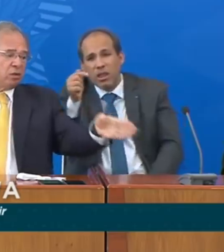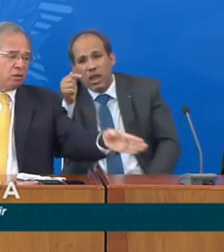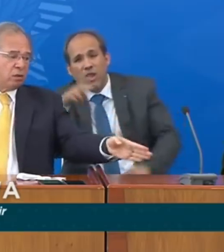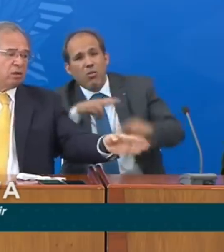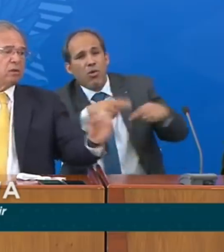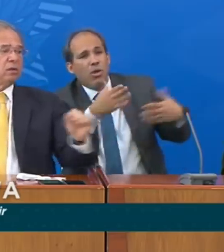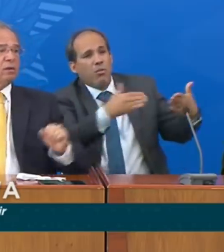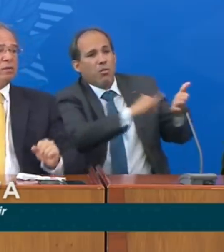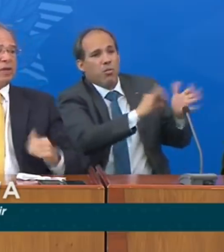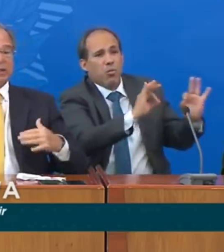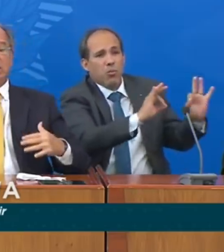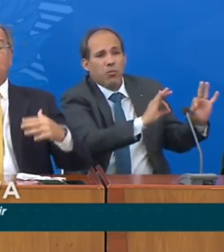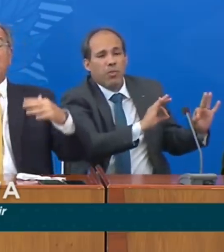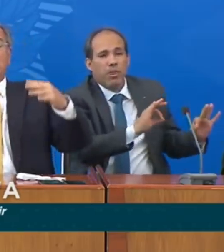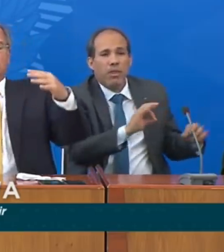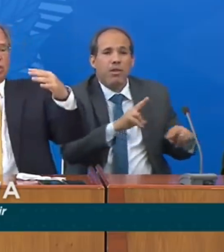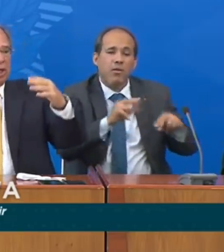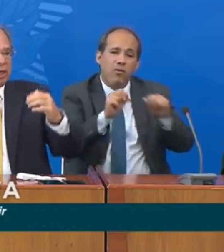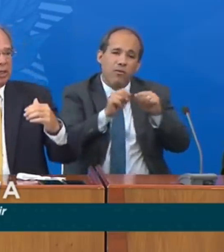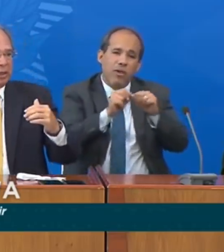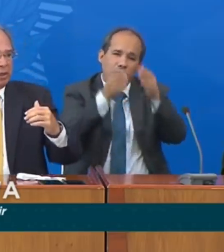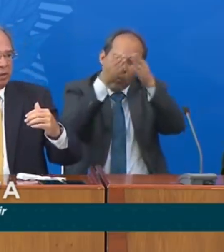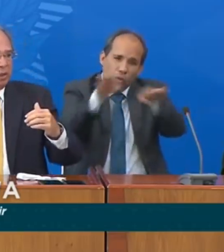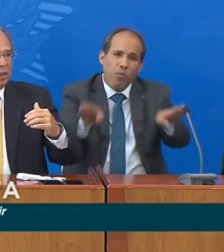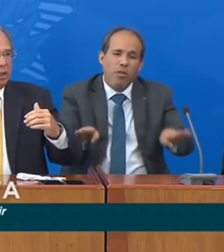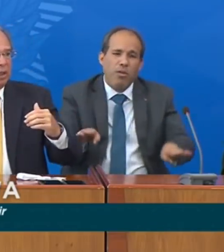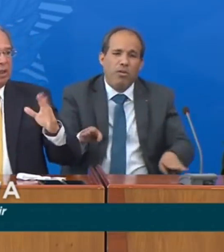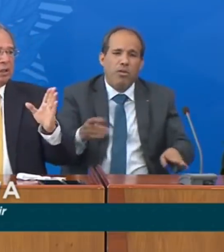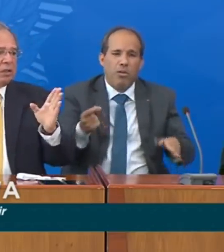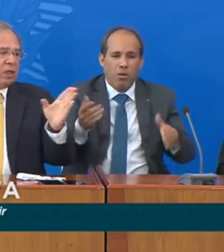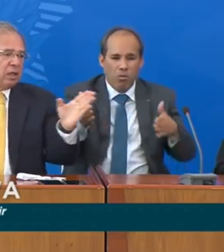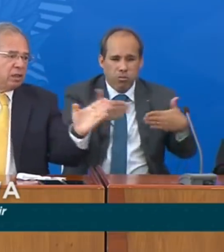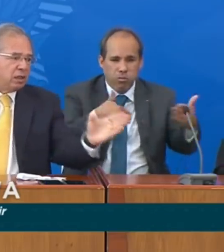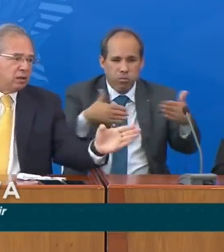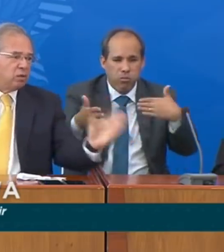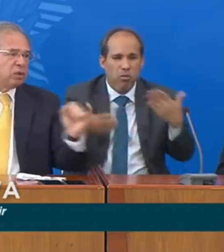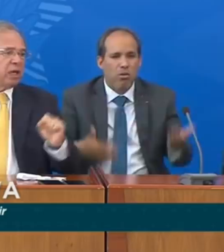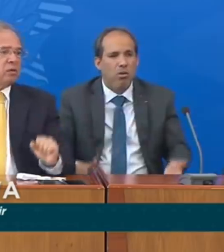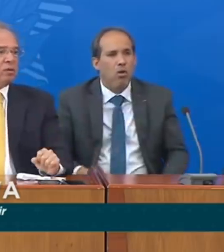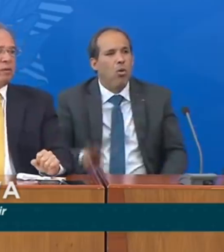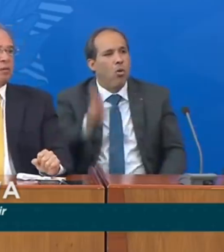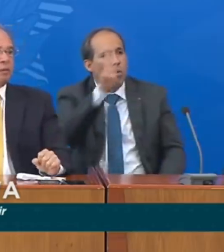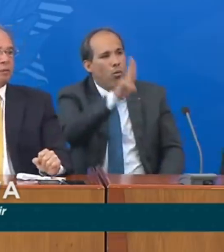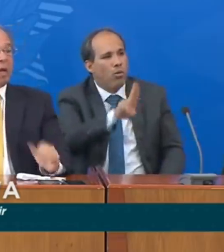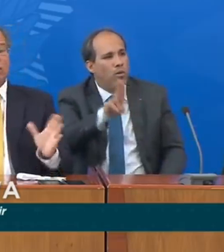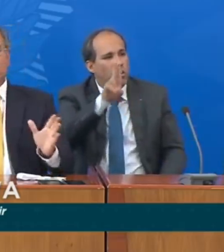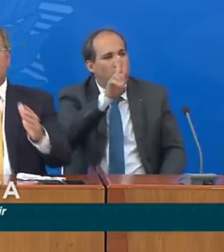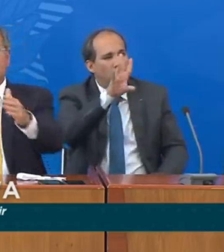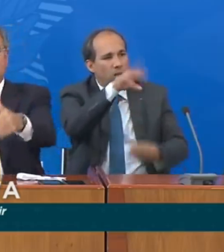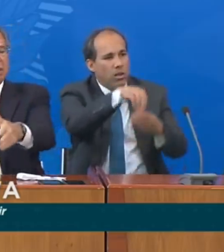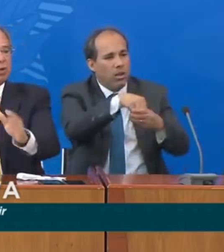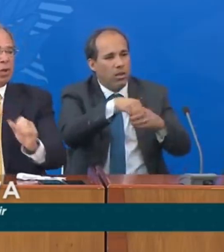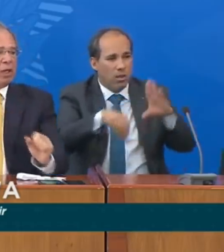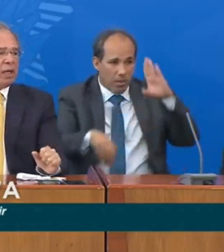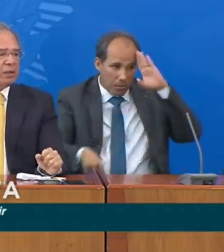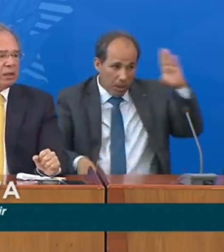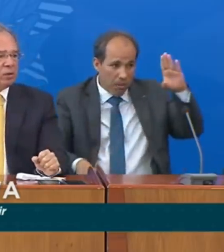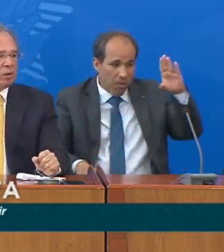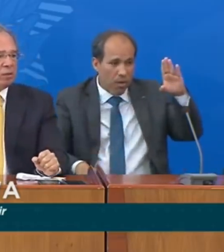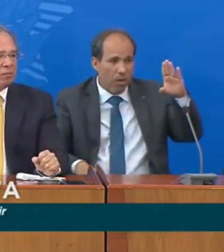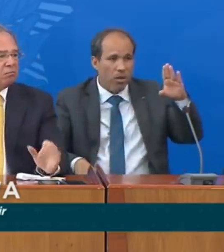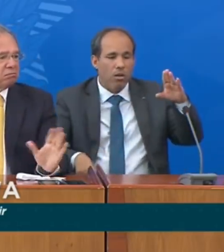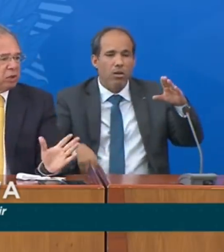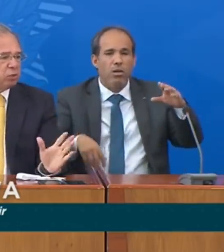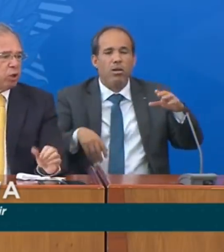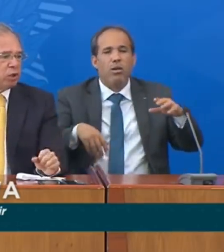gente, então, faz esse aumento de arrecadação ser usado particularmente para desonerar esse